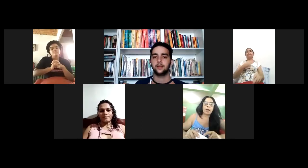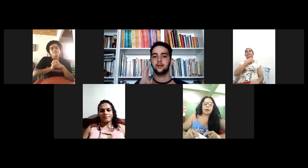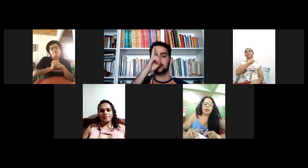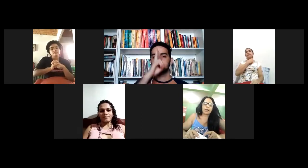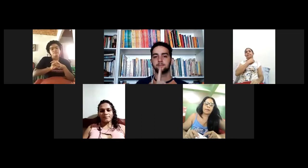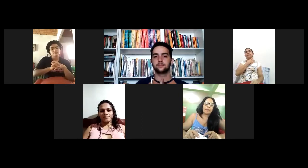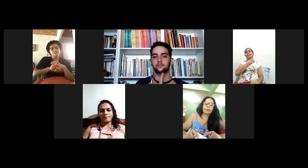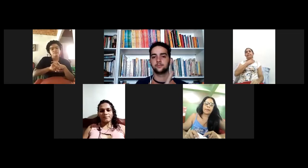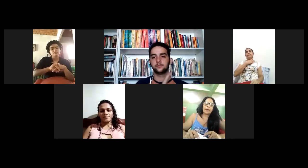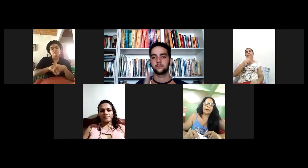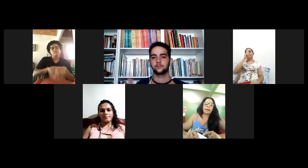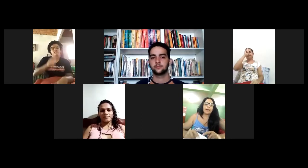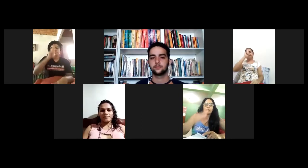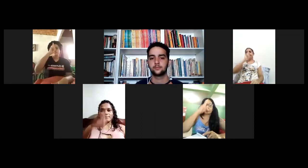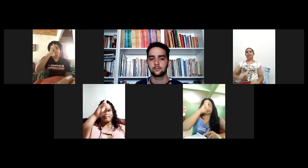padre,